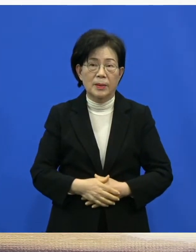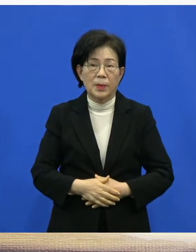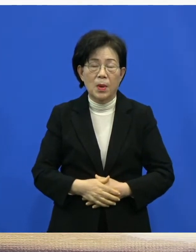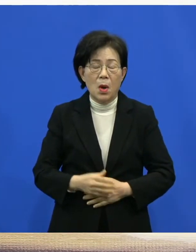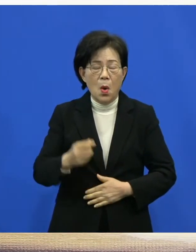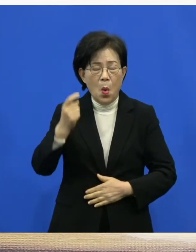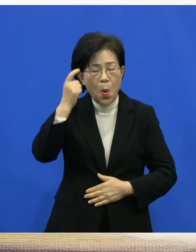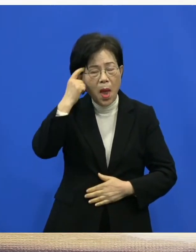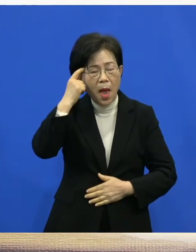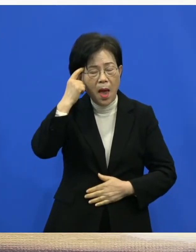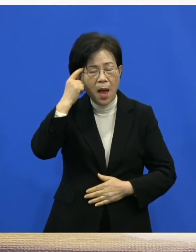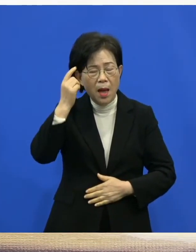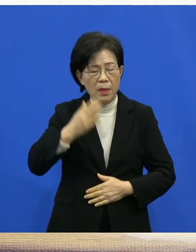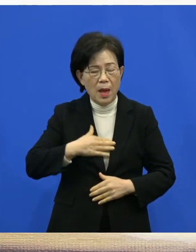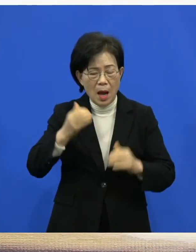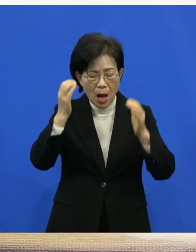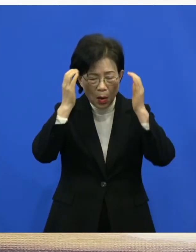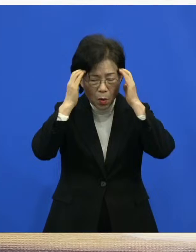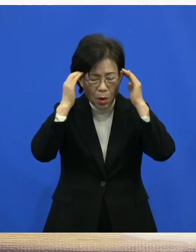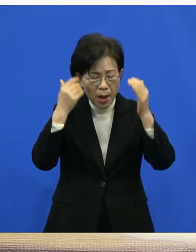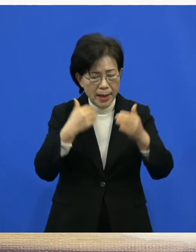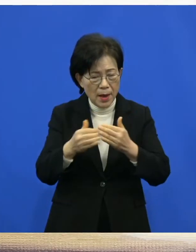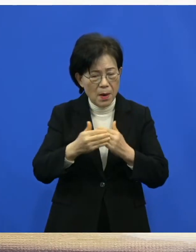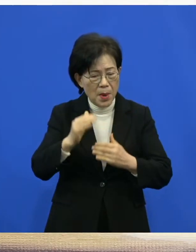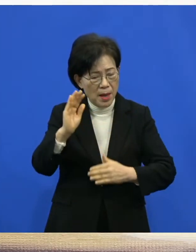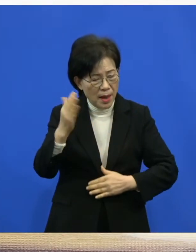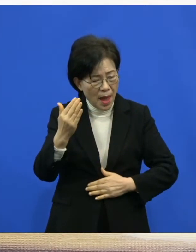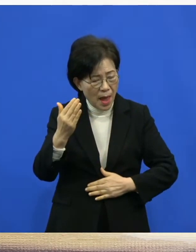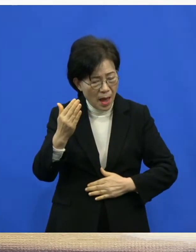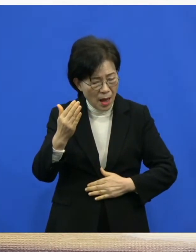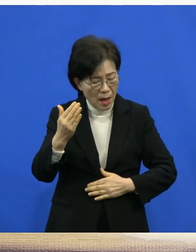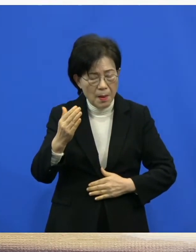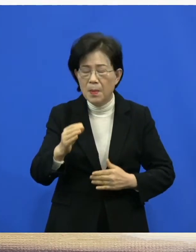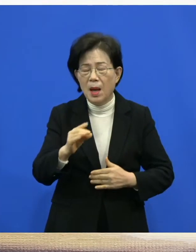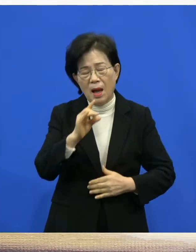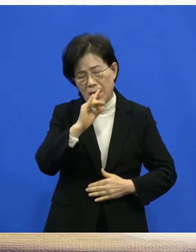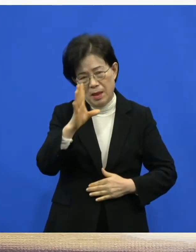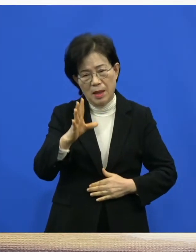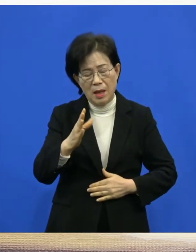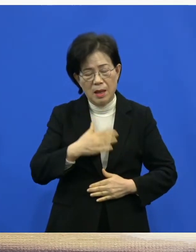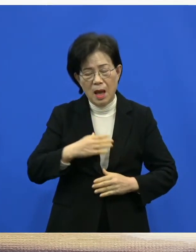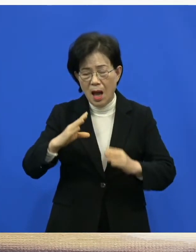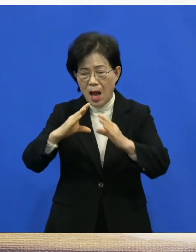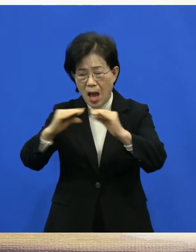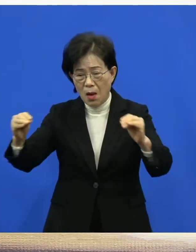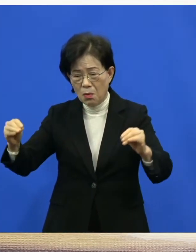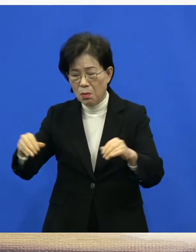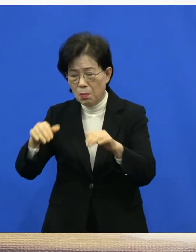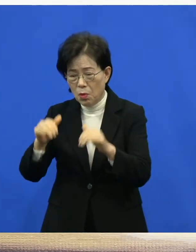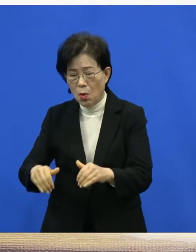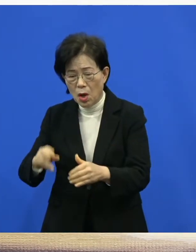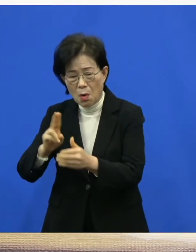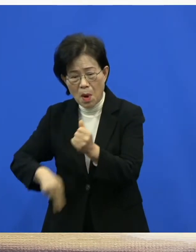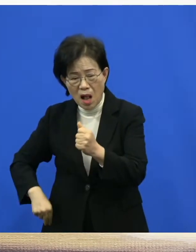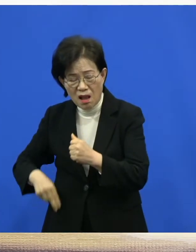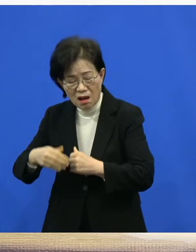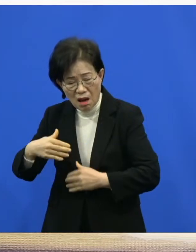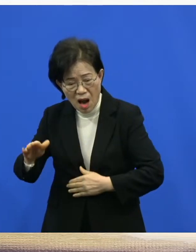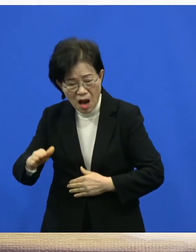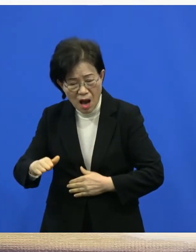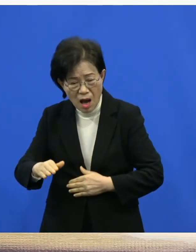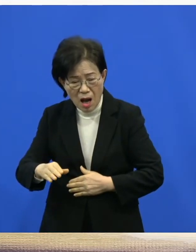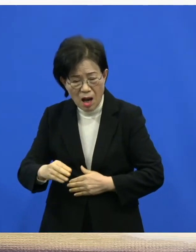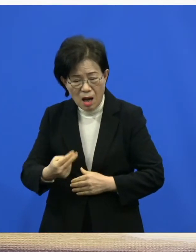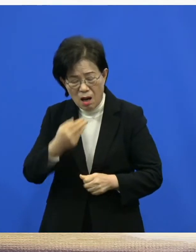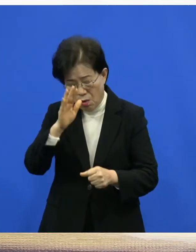왜 나에게 이런 고난이 오느냐고 분노하면 더 악화된다. 내가 왜 애굽에 있어야 돼? 내가 왜 노예로 살아야 돼? 말도